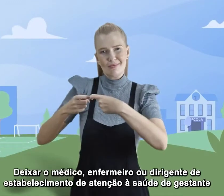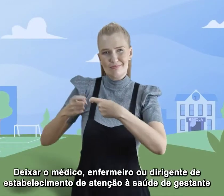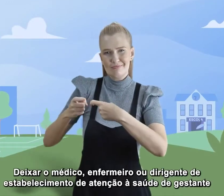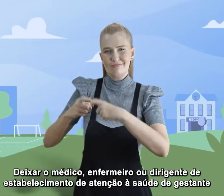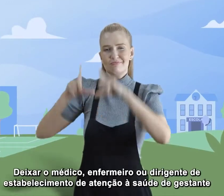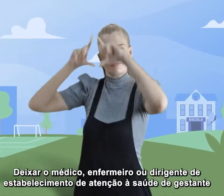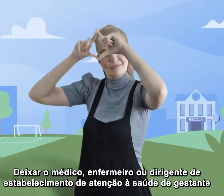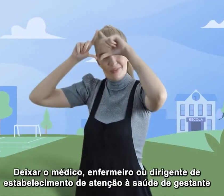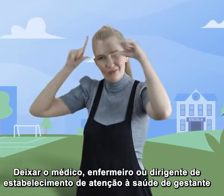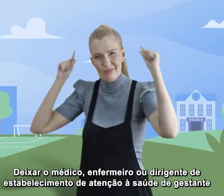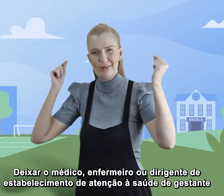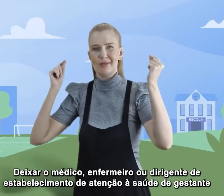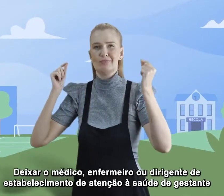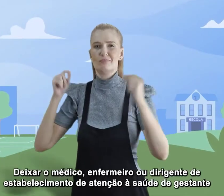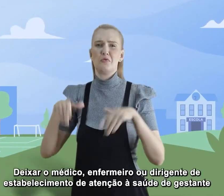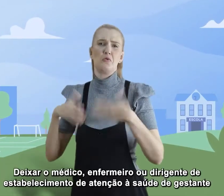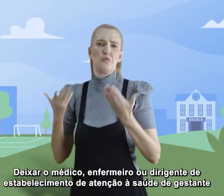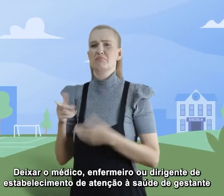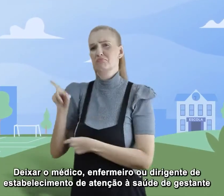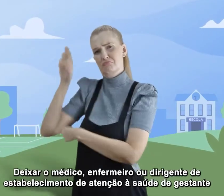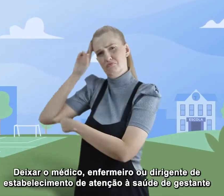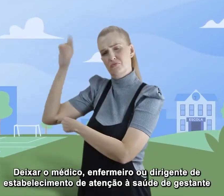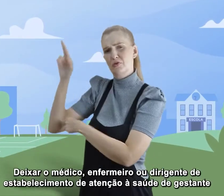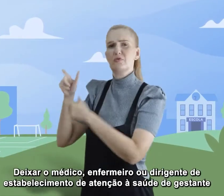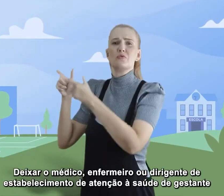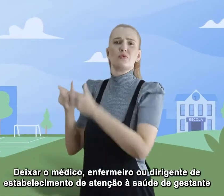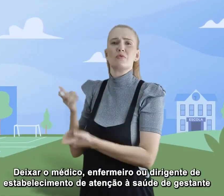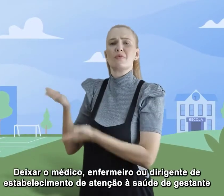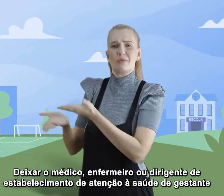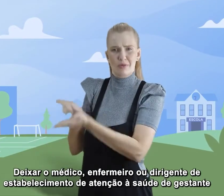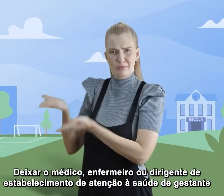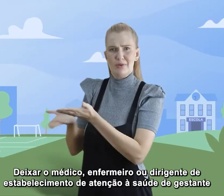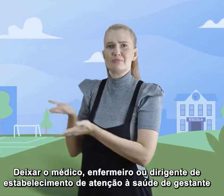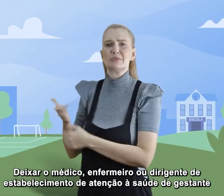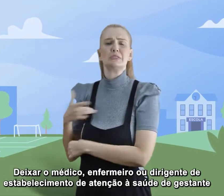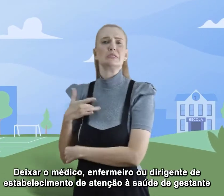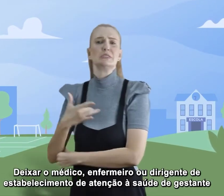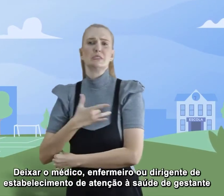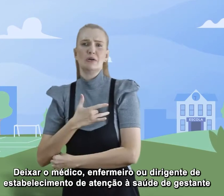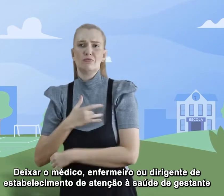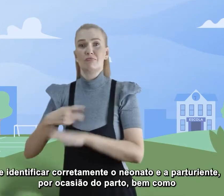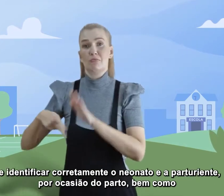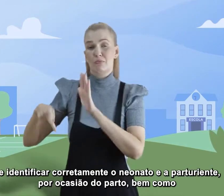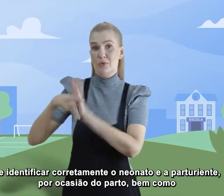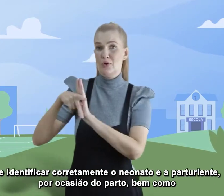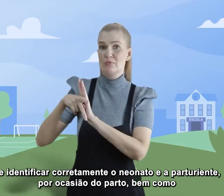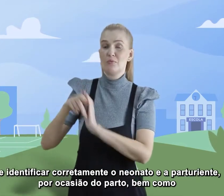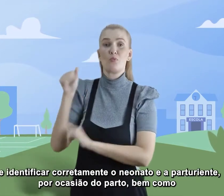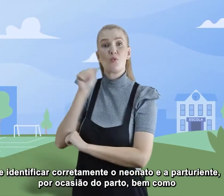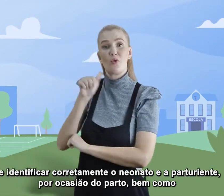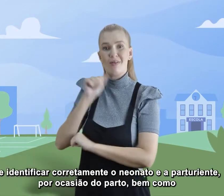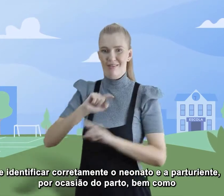Deixar o médico, enfermeiro ou dirigente de estabelecimento de atenção à saúde de gestante de identificar